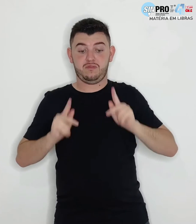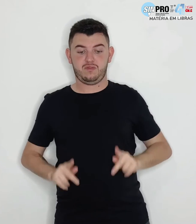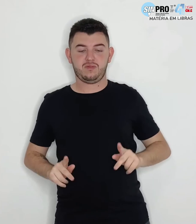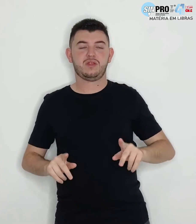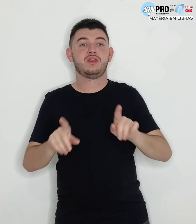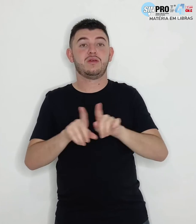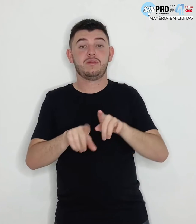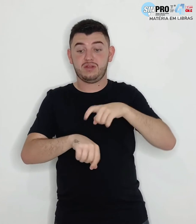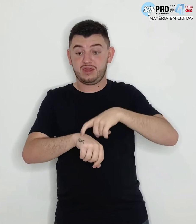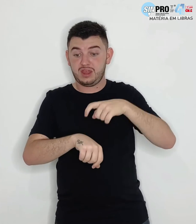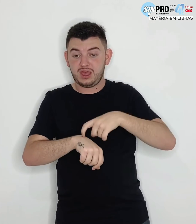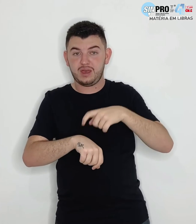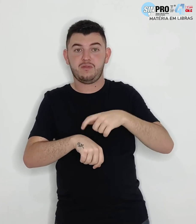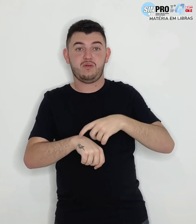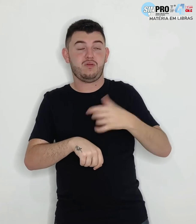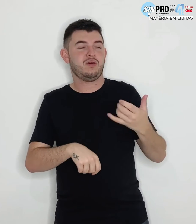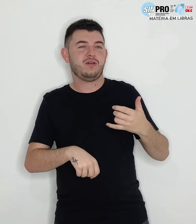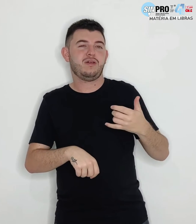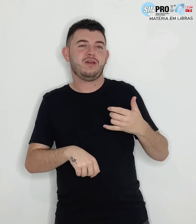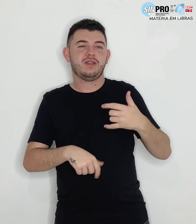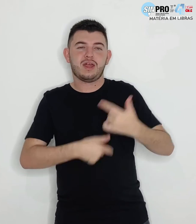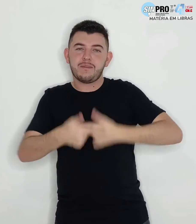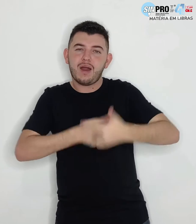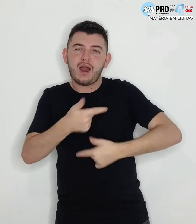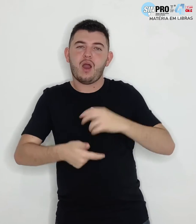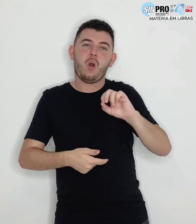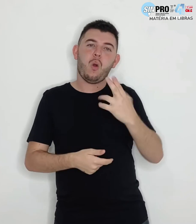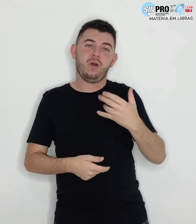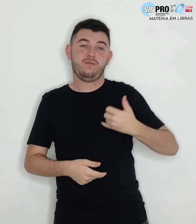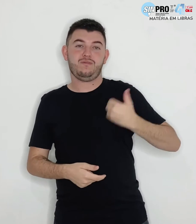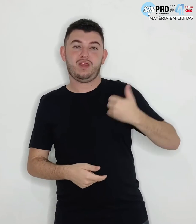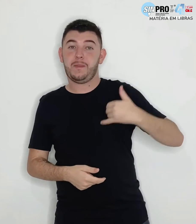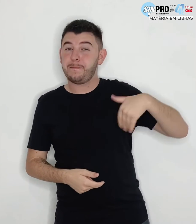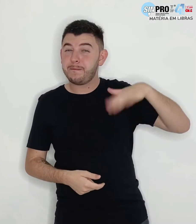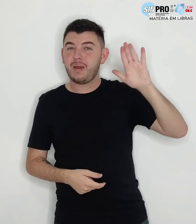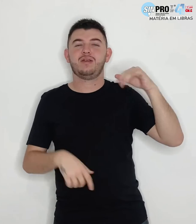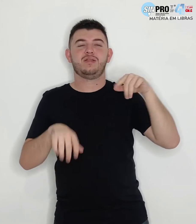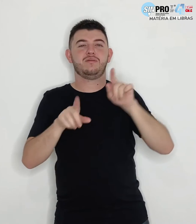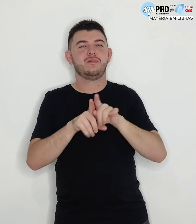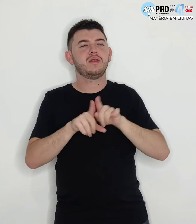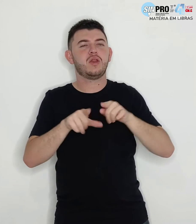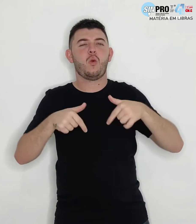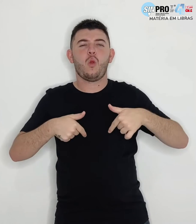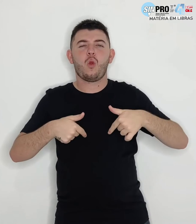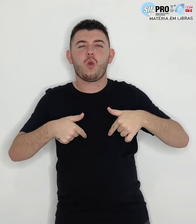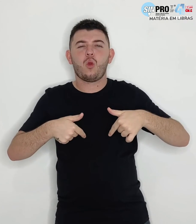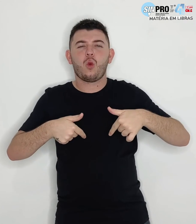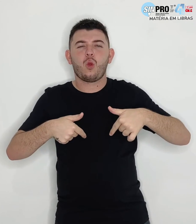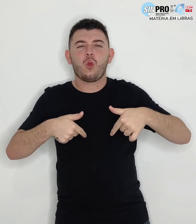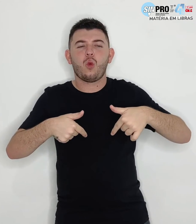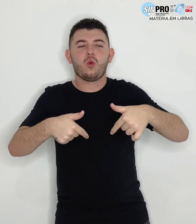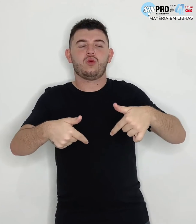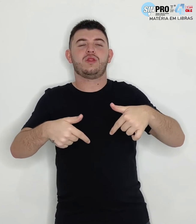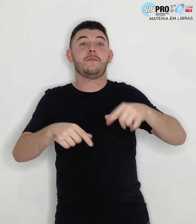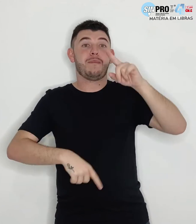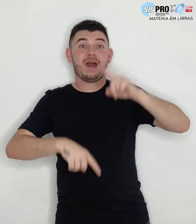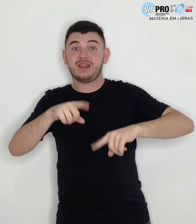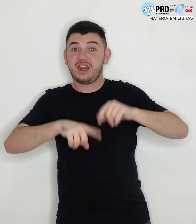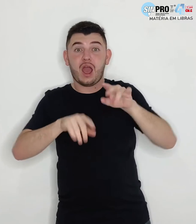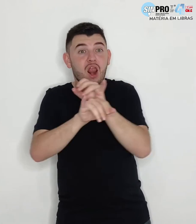como ampliação da idade e do tempo de contribuição. Com uma série de mobilizações virtuais intensas, material de